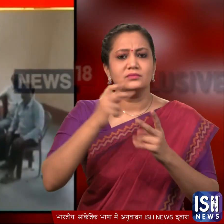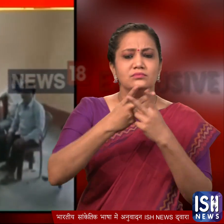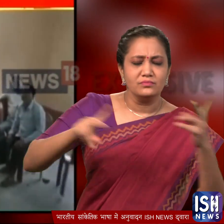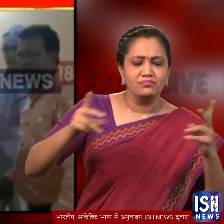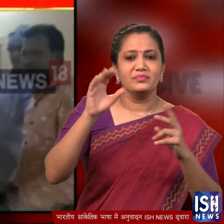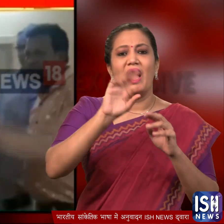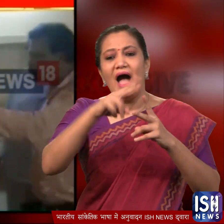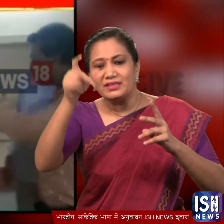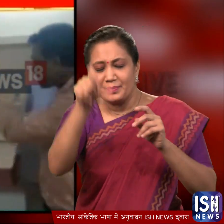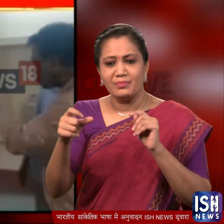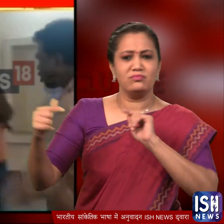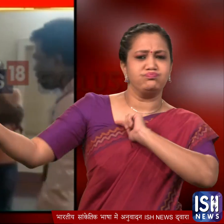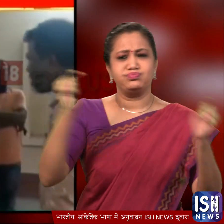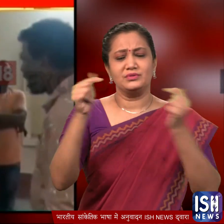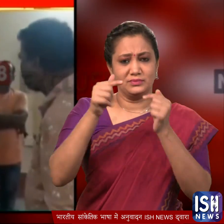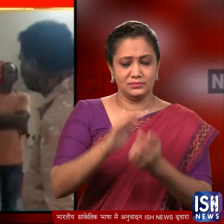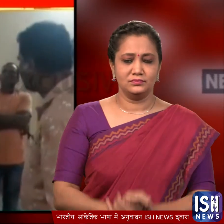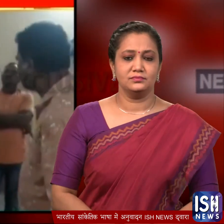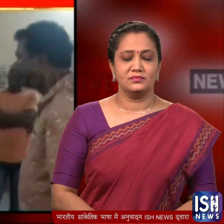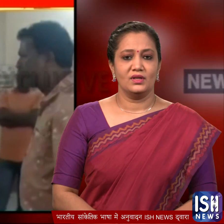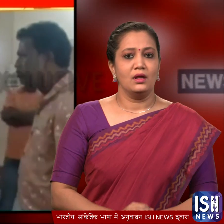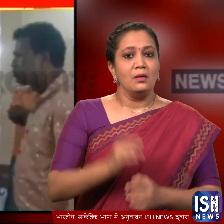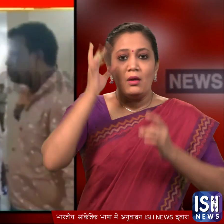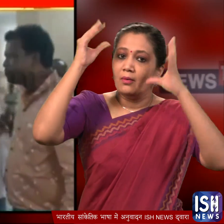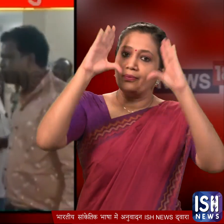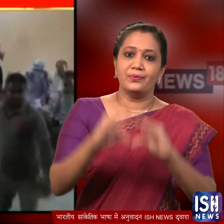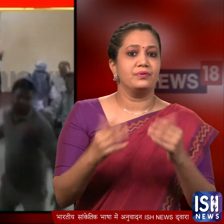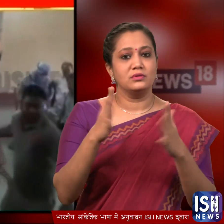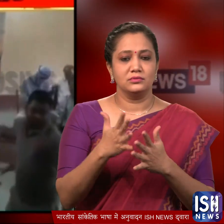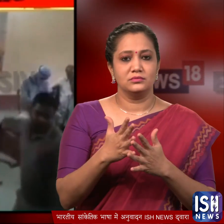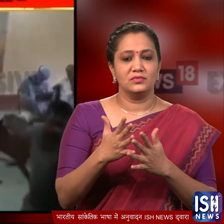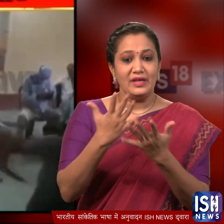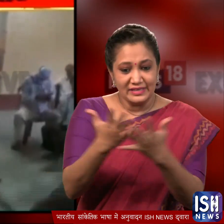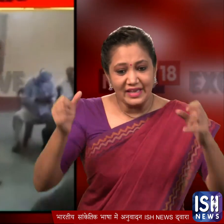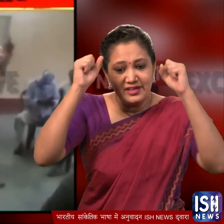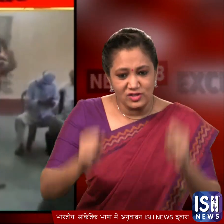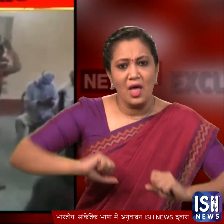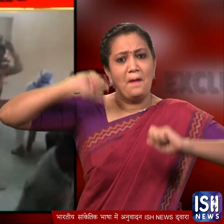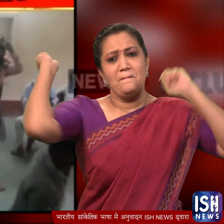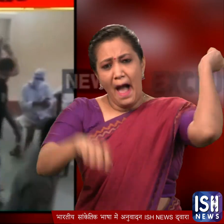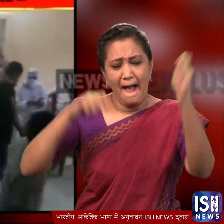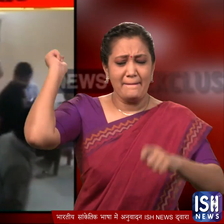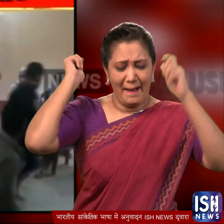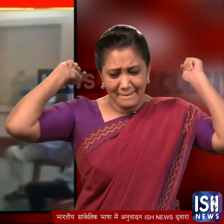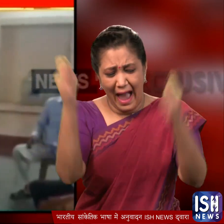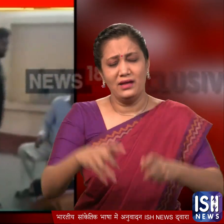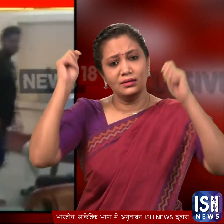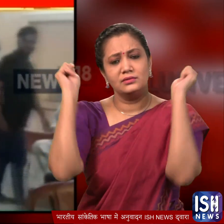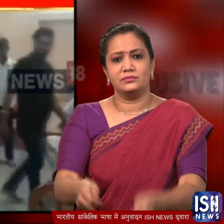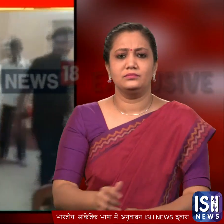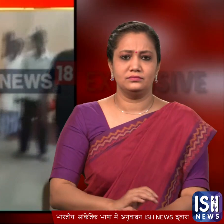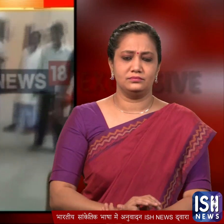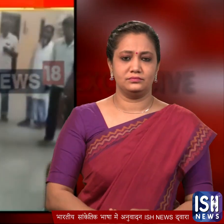और वहां मौजूद पार्टी के दूसरे लोगों से खूब बहस की, लेकिन उनका गुस्सा ठंडा नहीं हुआ और वो वहां रखी कुर्सियां उठा उठाकर पटकने लगे।